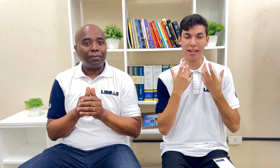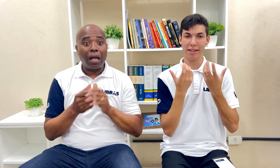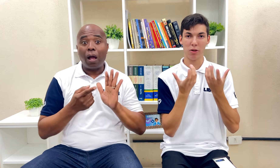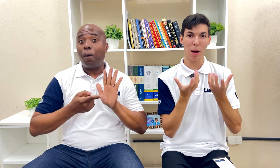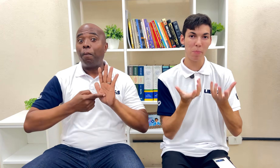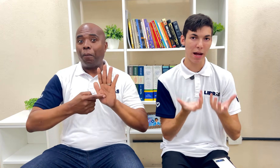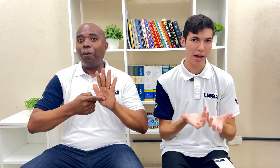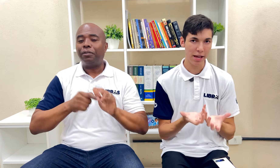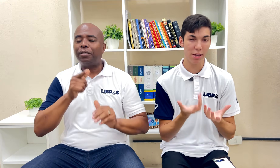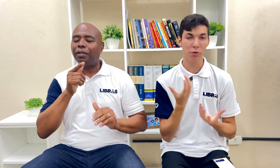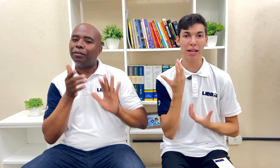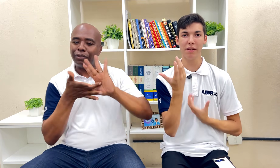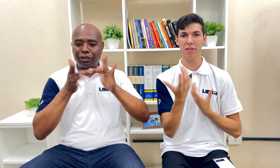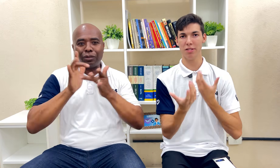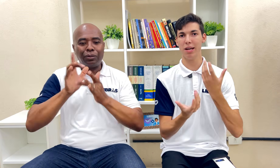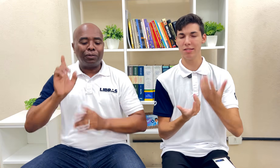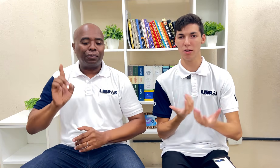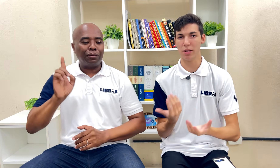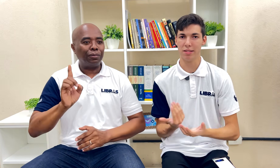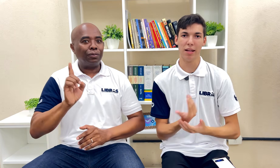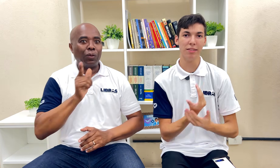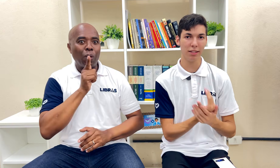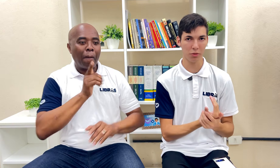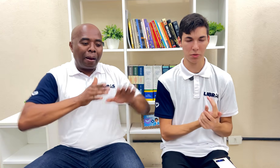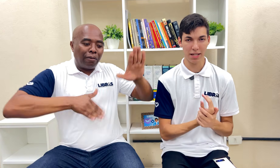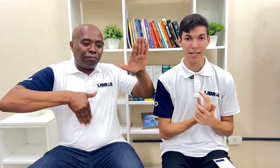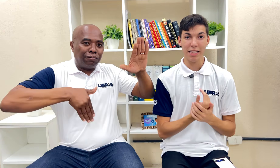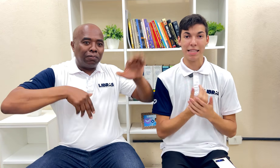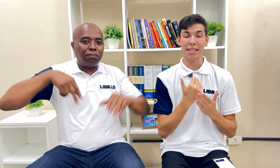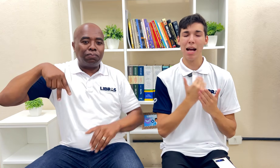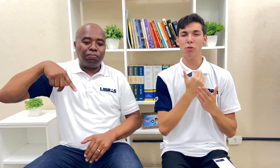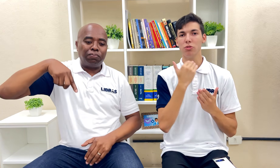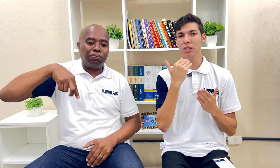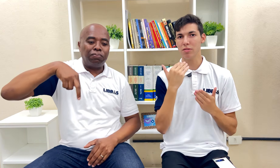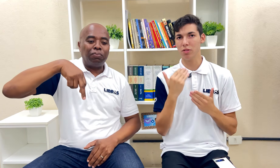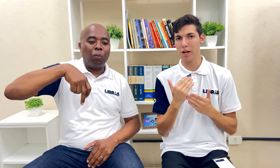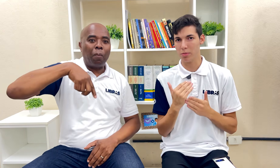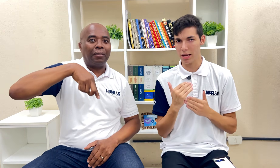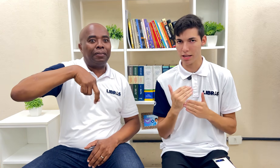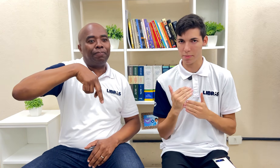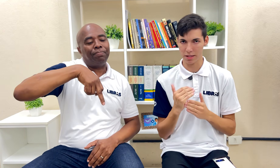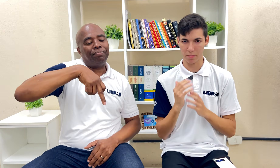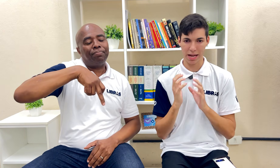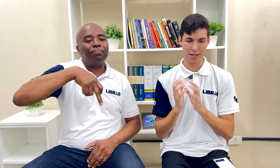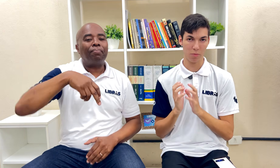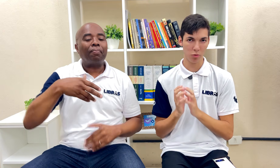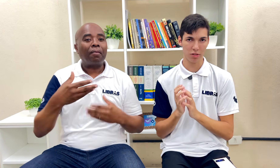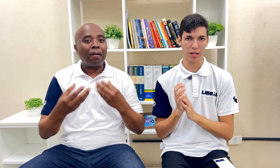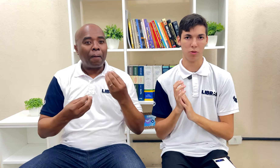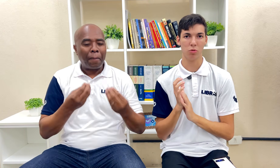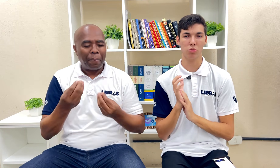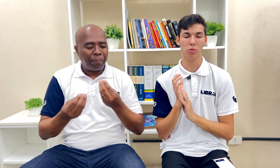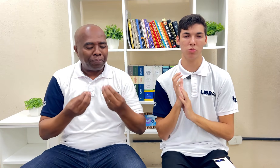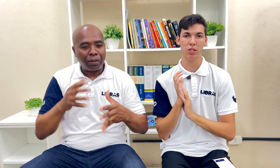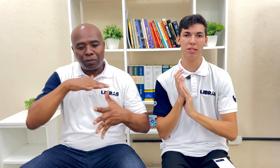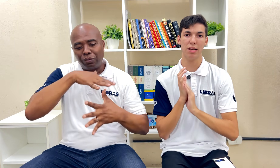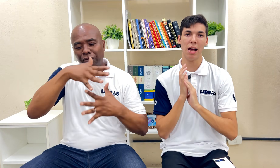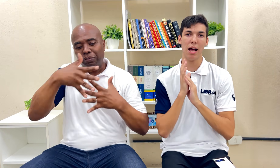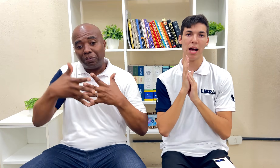está numa praia e o que ele está fazendo, a ação, ele está andando. Na conjugação de verbo da Libras, para essa música, eu costumo utilizar